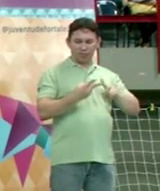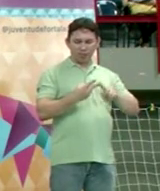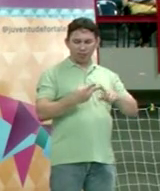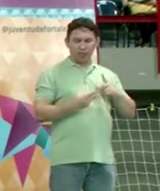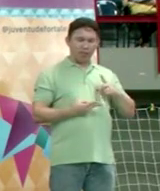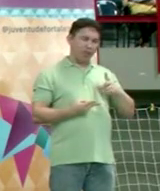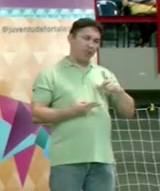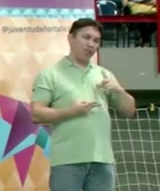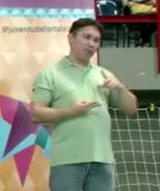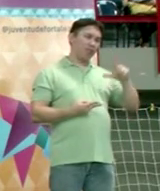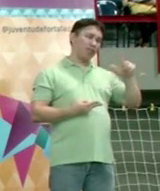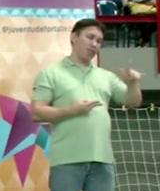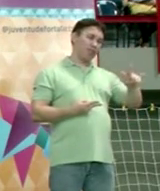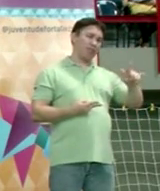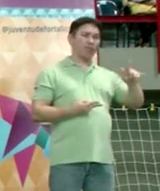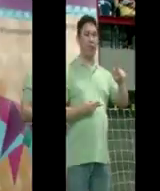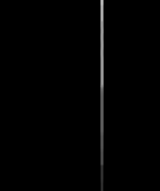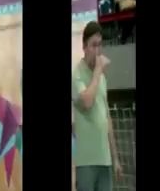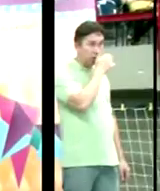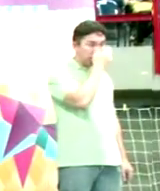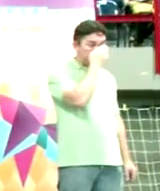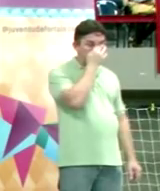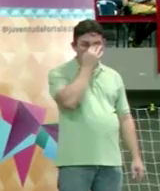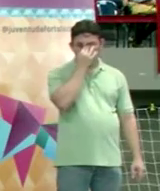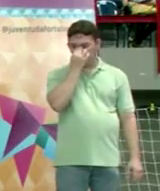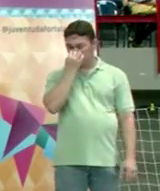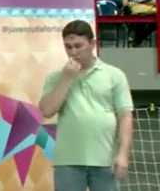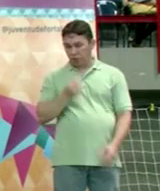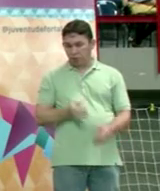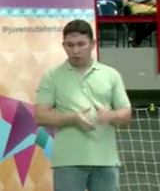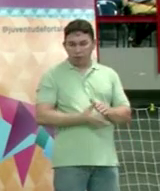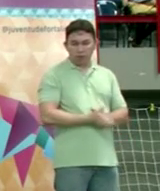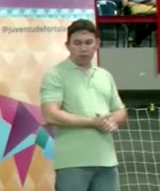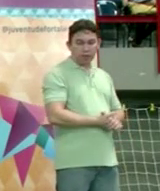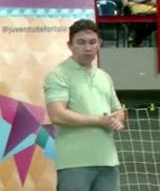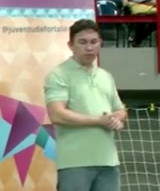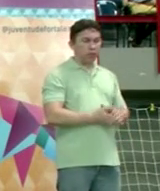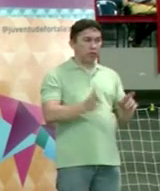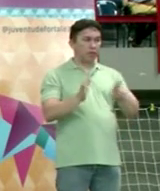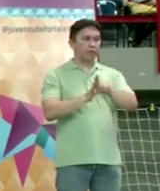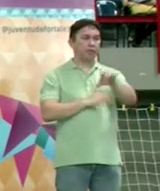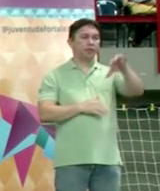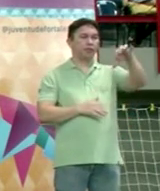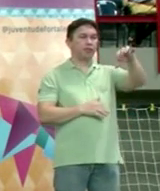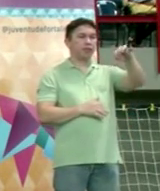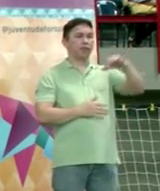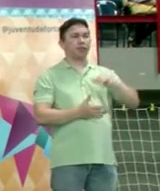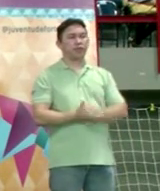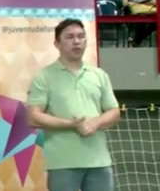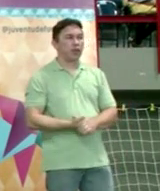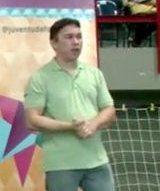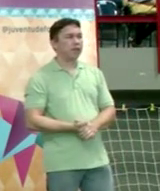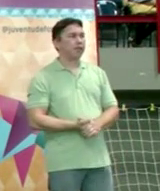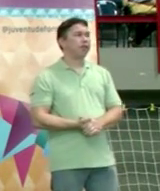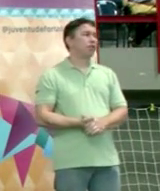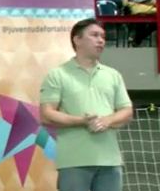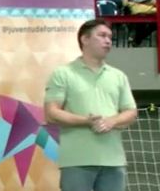GLP, depois vem quem? O metano, tá? E vamos aí, ó. Questão 9.